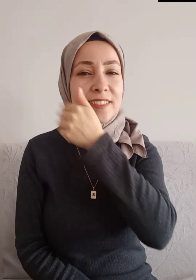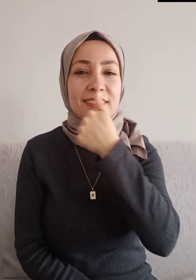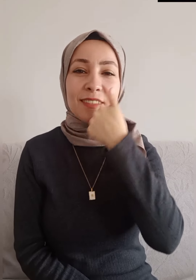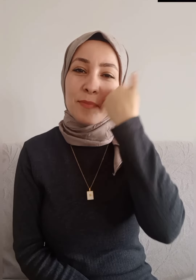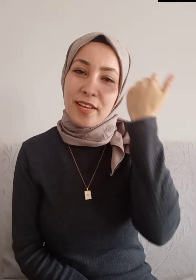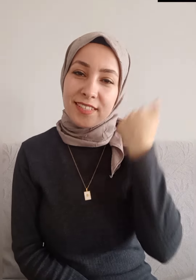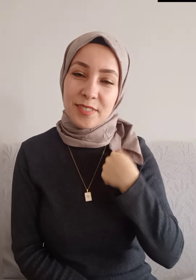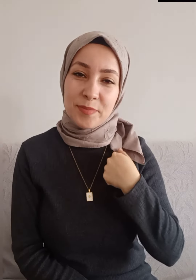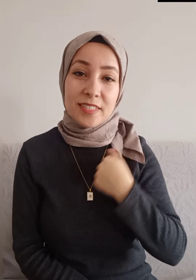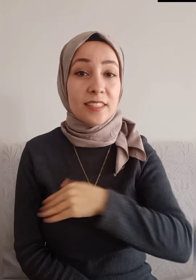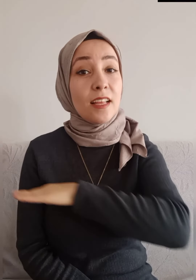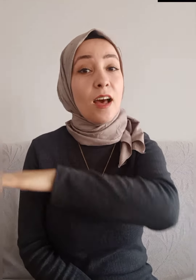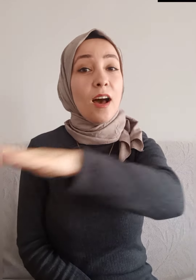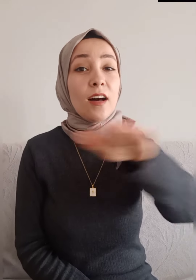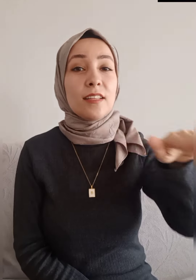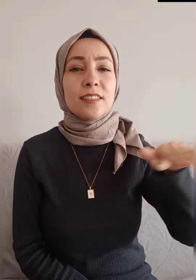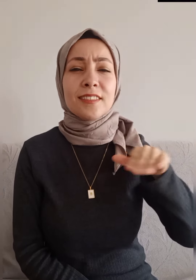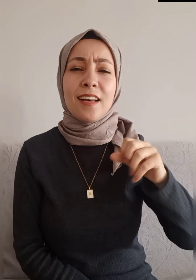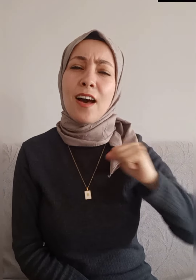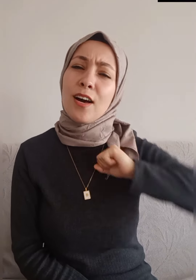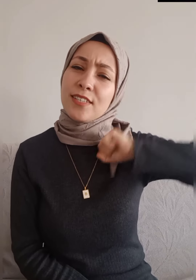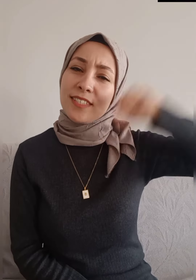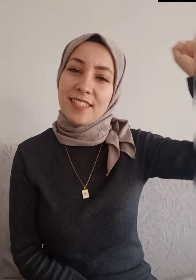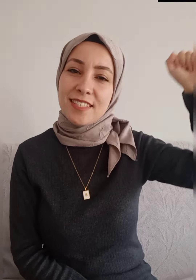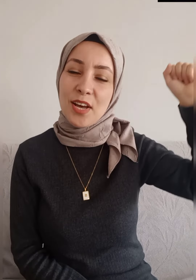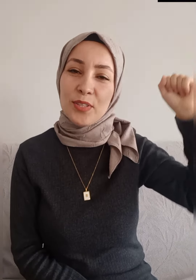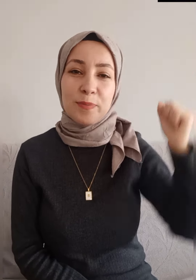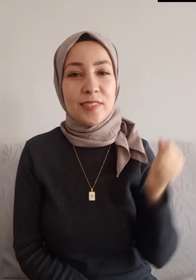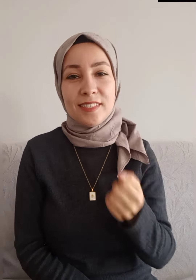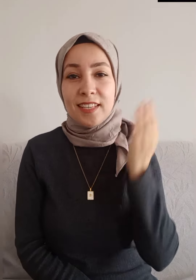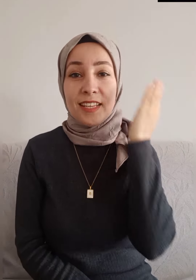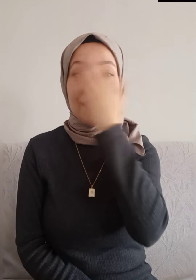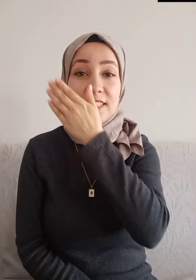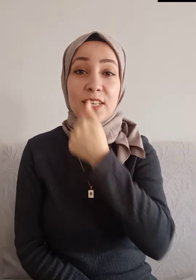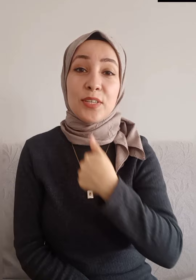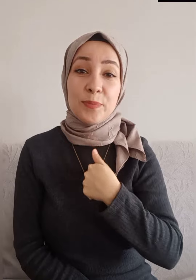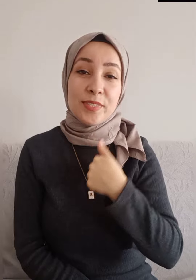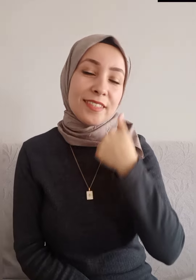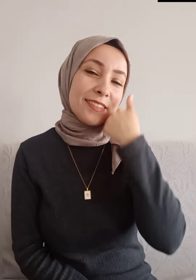Siyahımsın, beyazımsın, alayına isyanımsın.